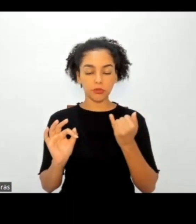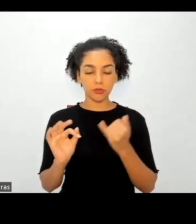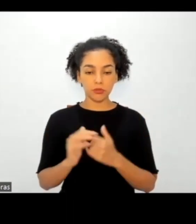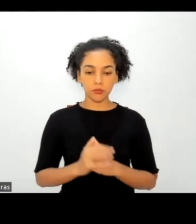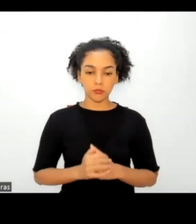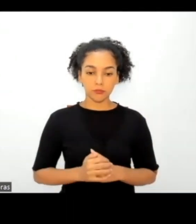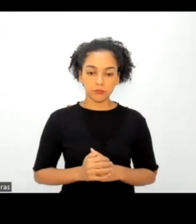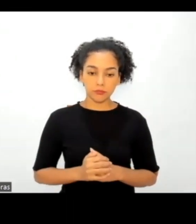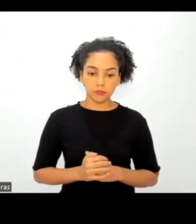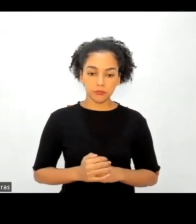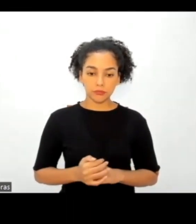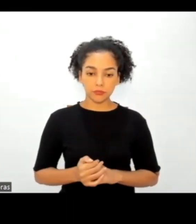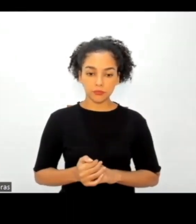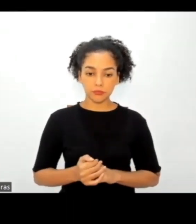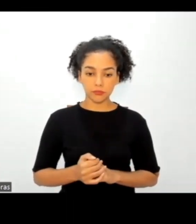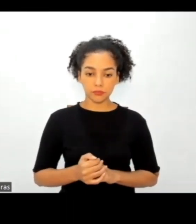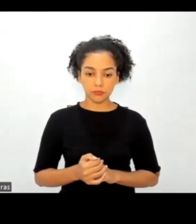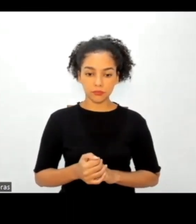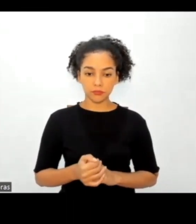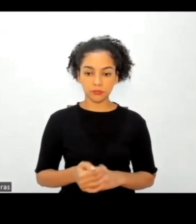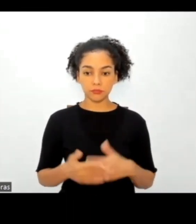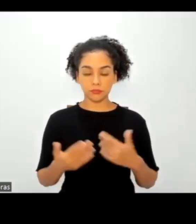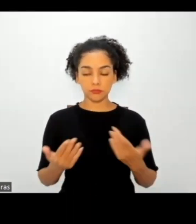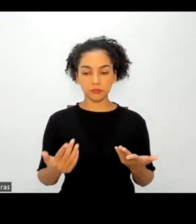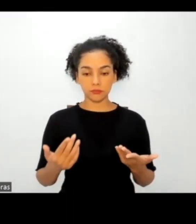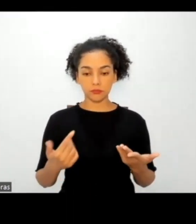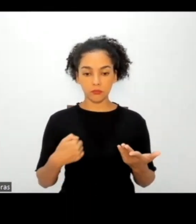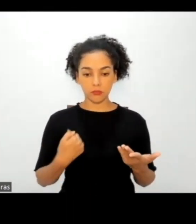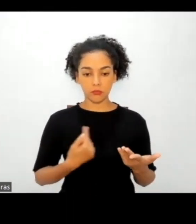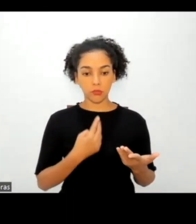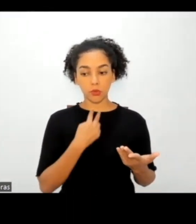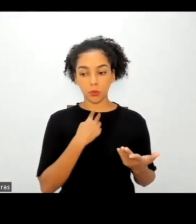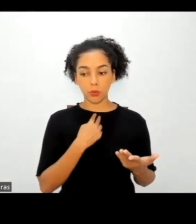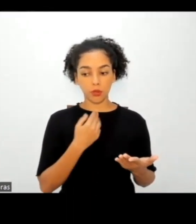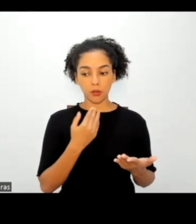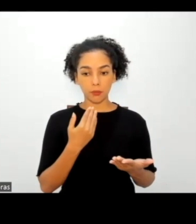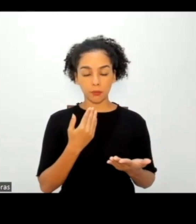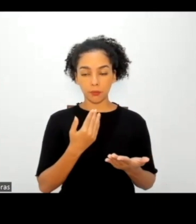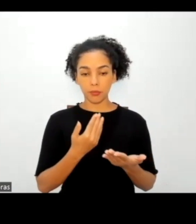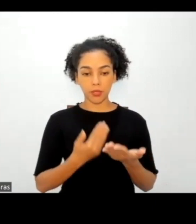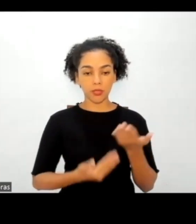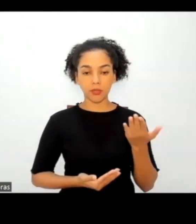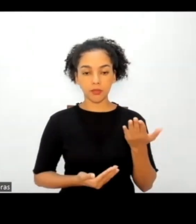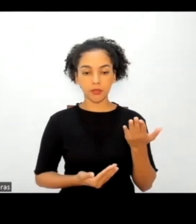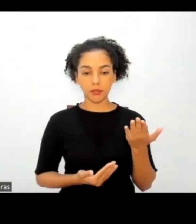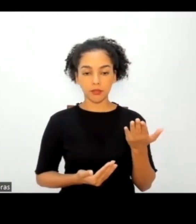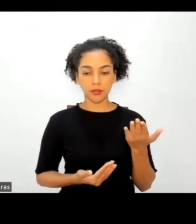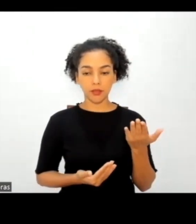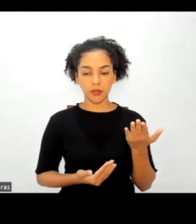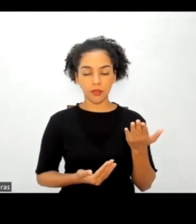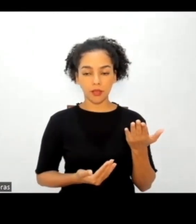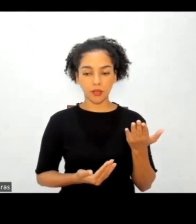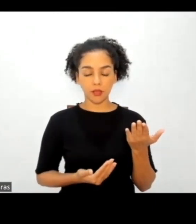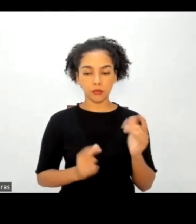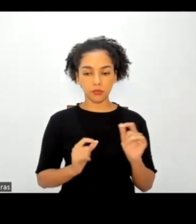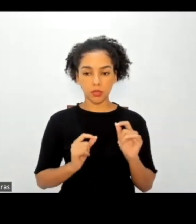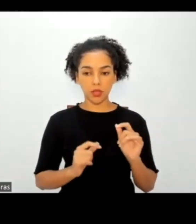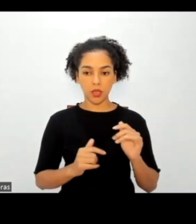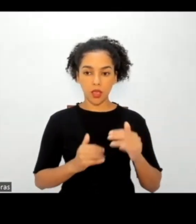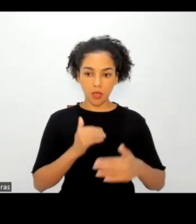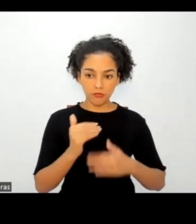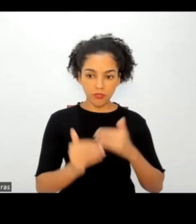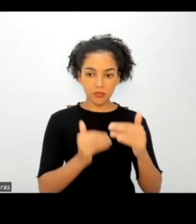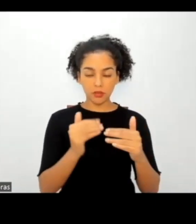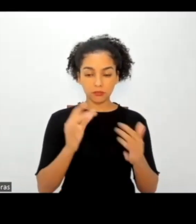e aí, assim, né, eu acho que a gente não pode perder de vista, né, que avançar de